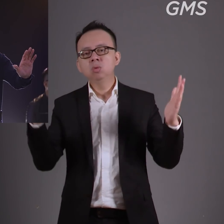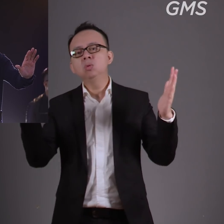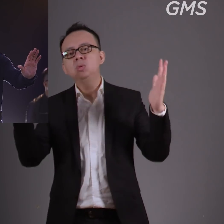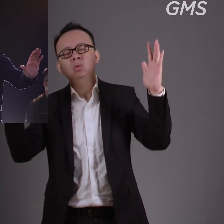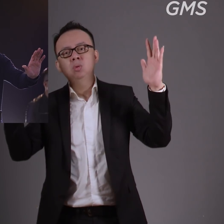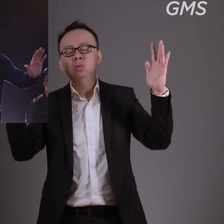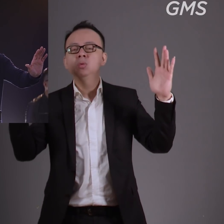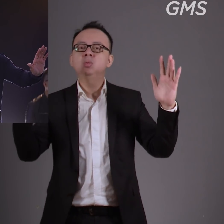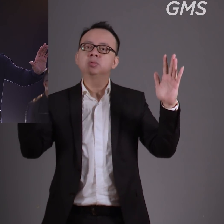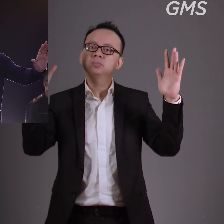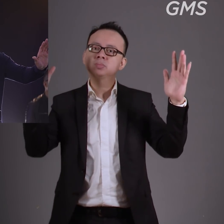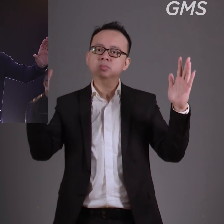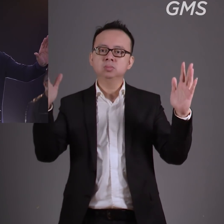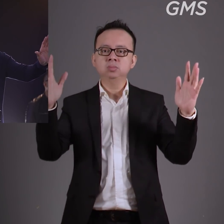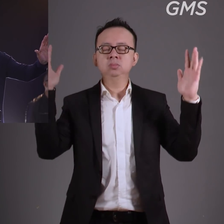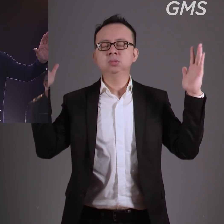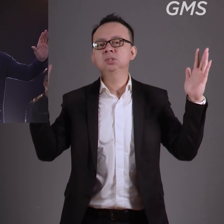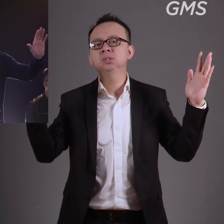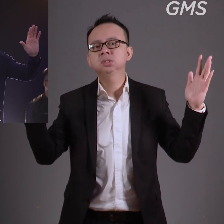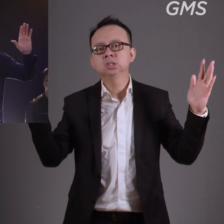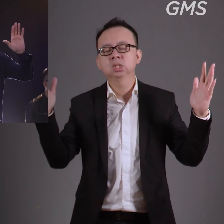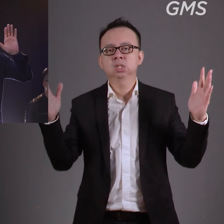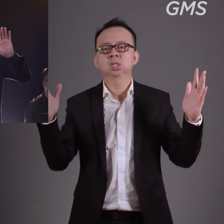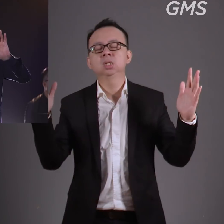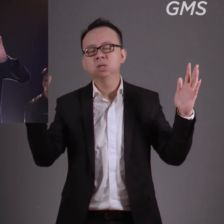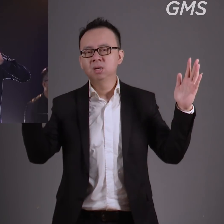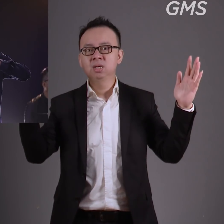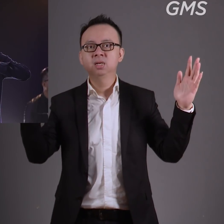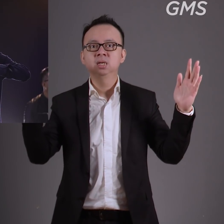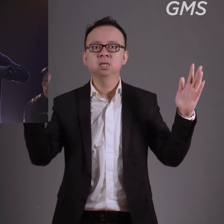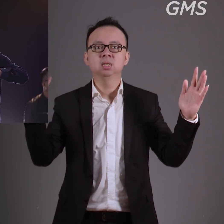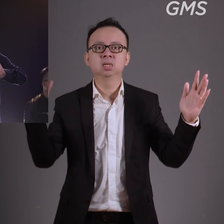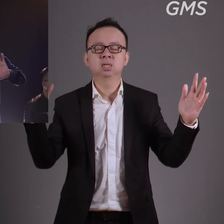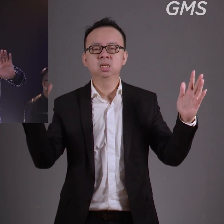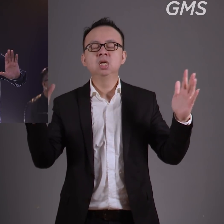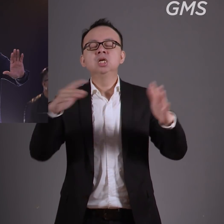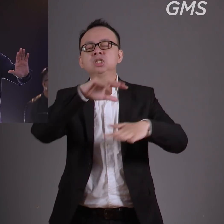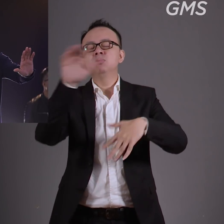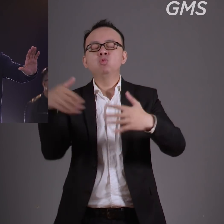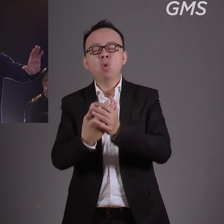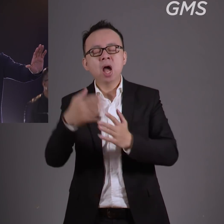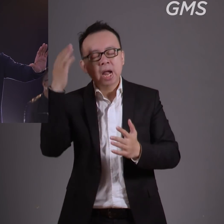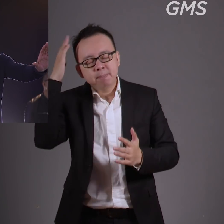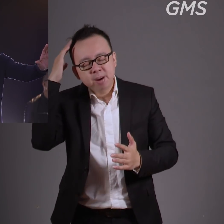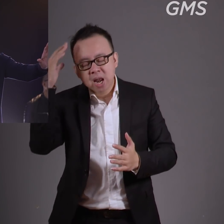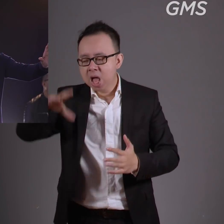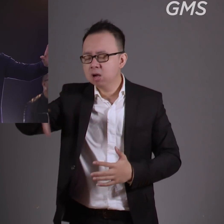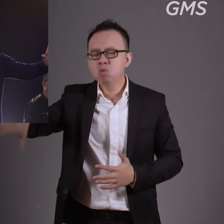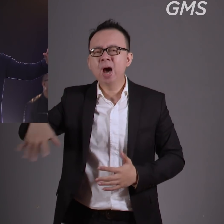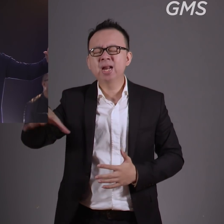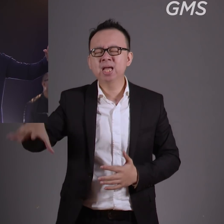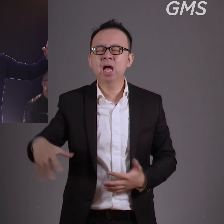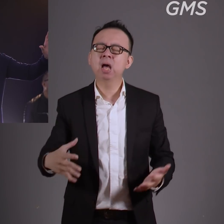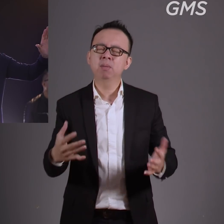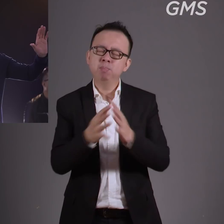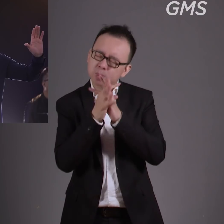kepala keluarga dalam jemaat kita. Dan semua orang yang saat ini menyaksikan, setiap head of the family. Be blessed. Oh ramakamaya